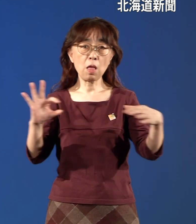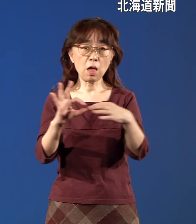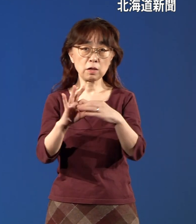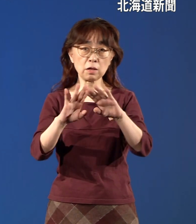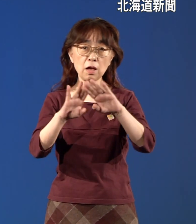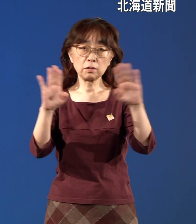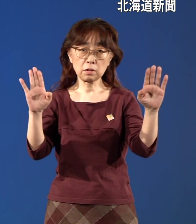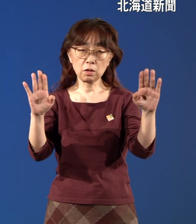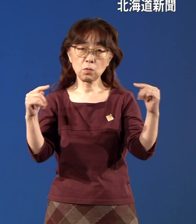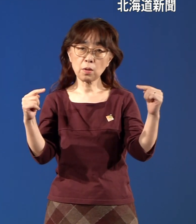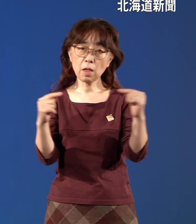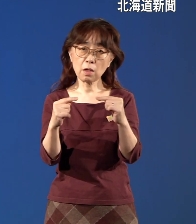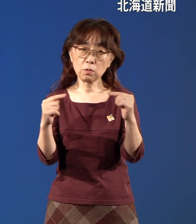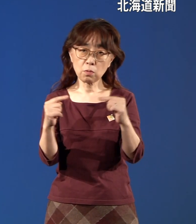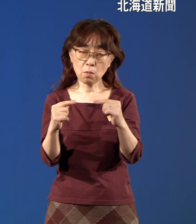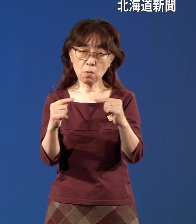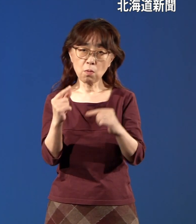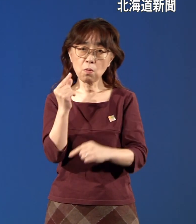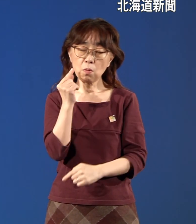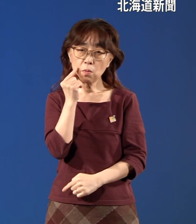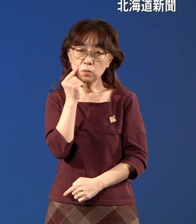できないかということを、